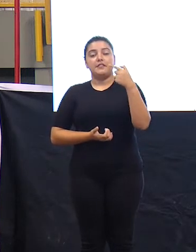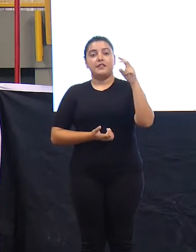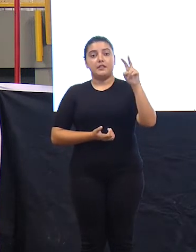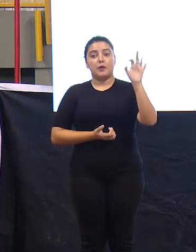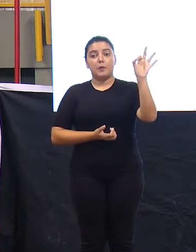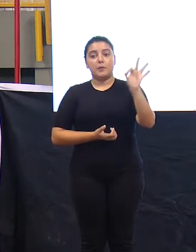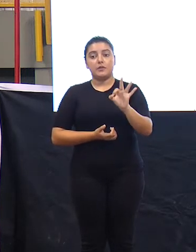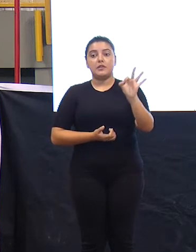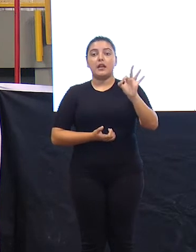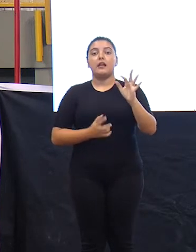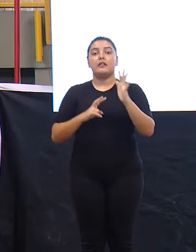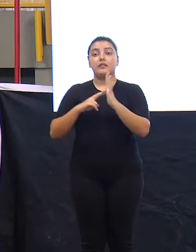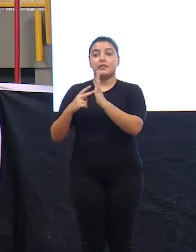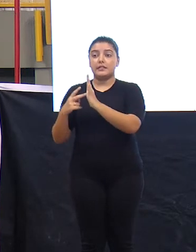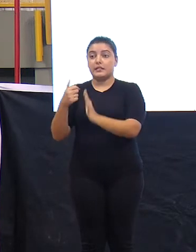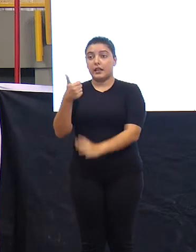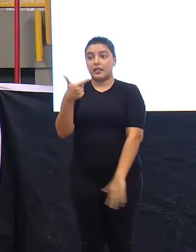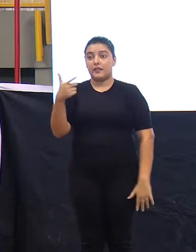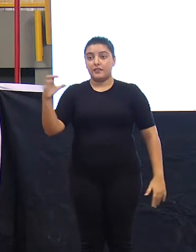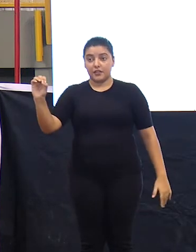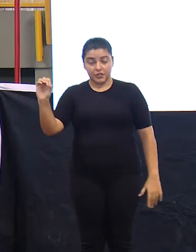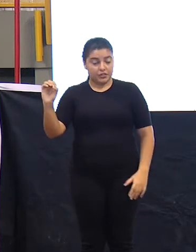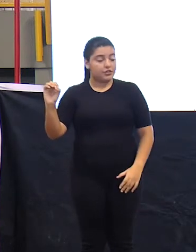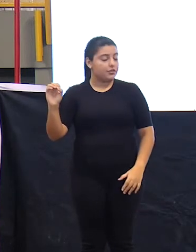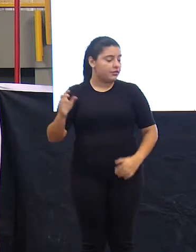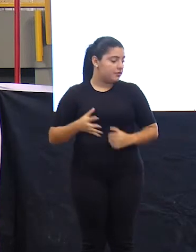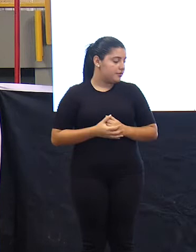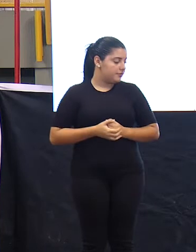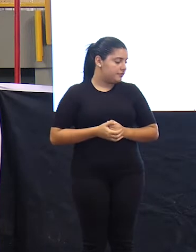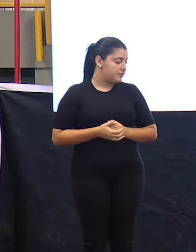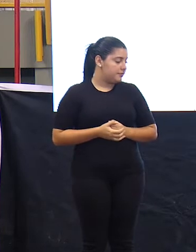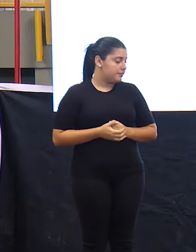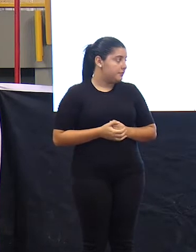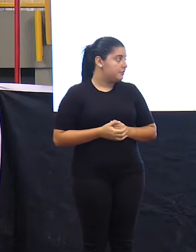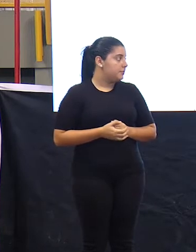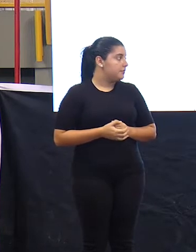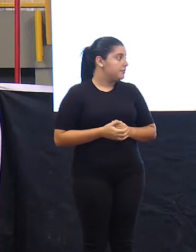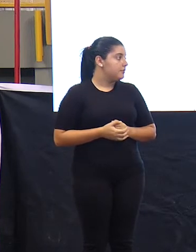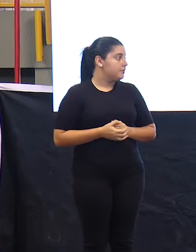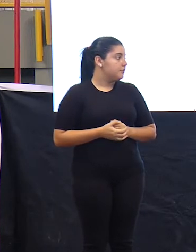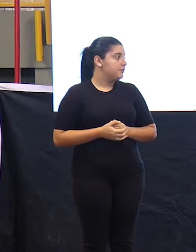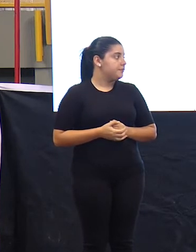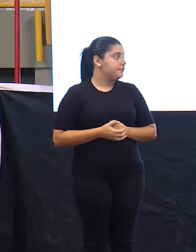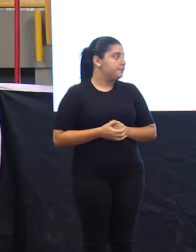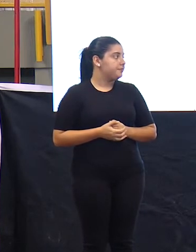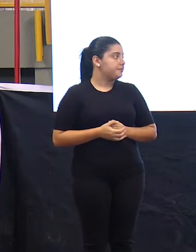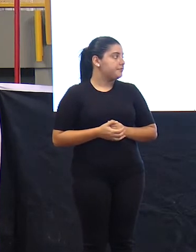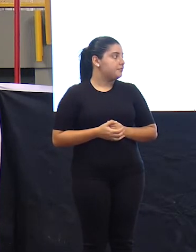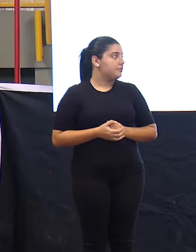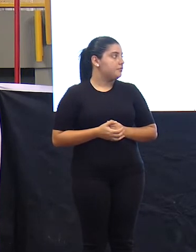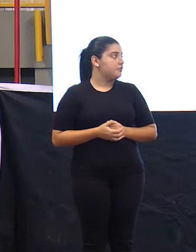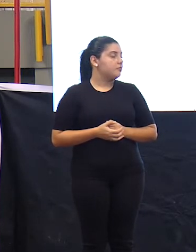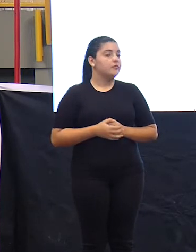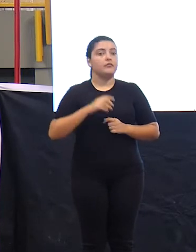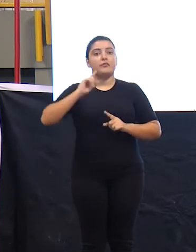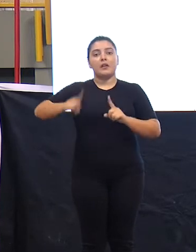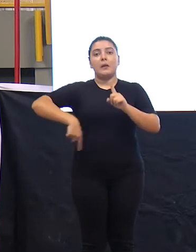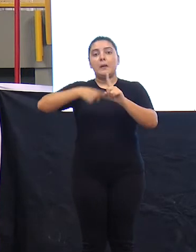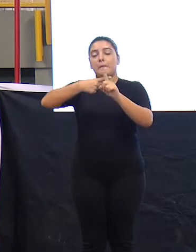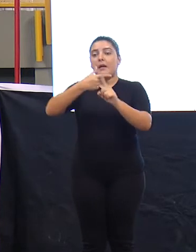125% de 120? O que é isso? É justamente ele